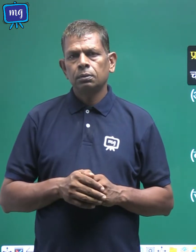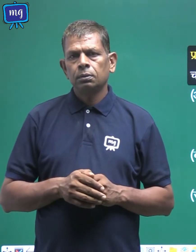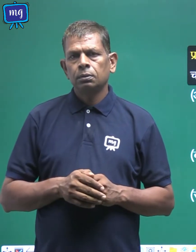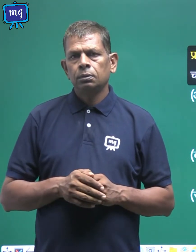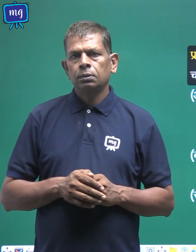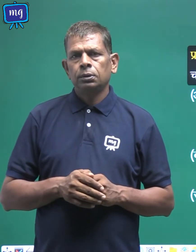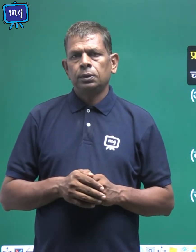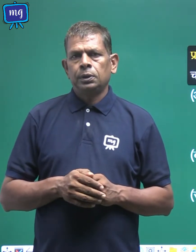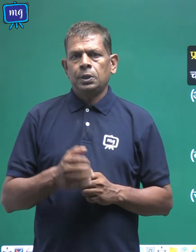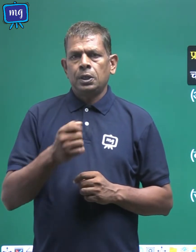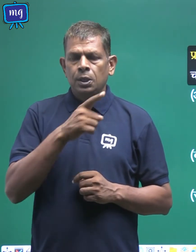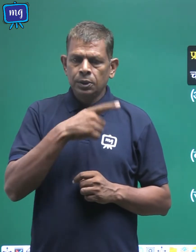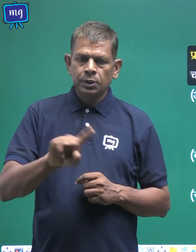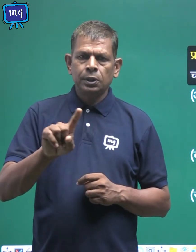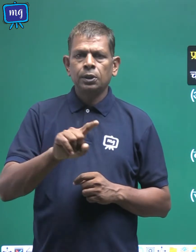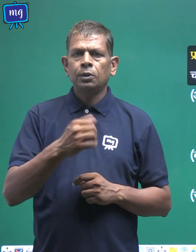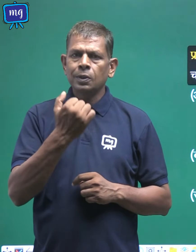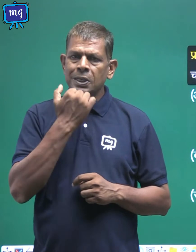सत्य असत्य